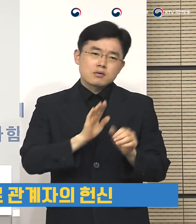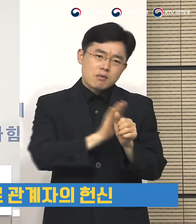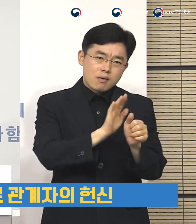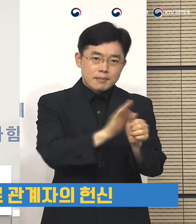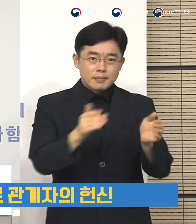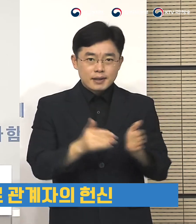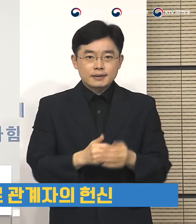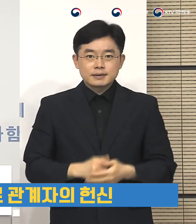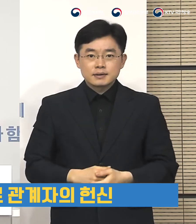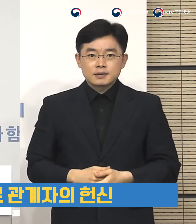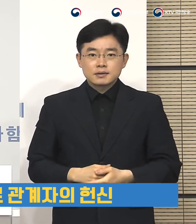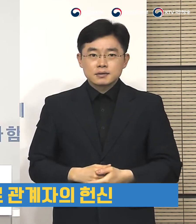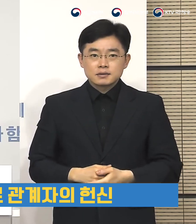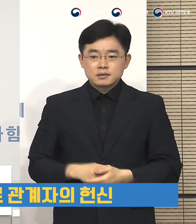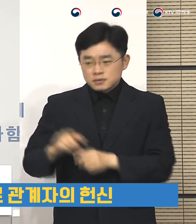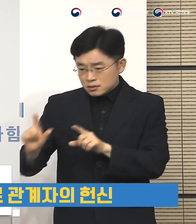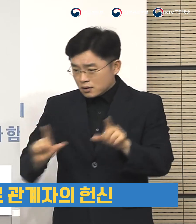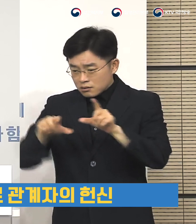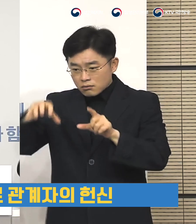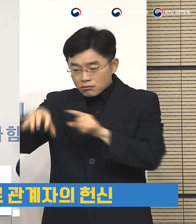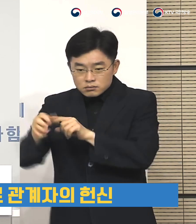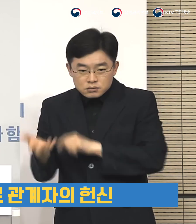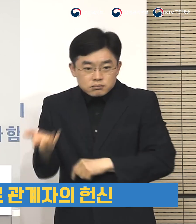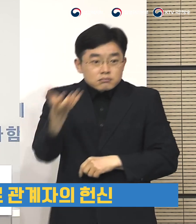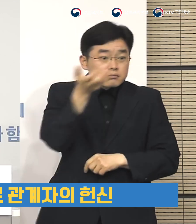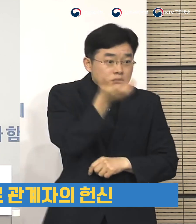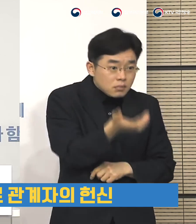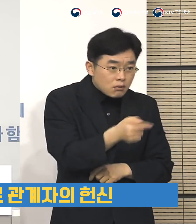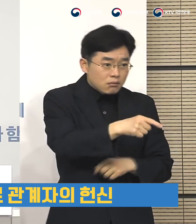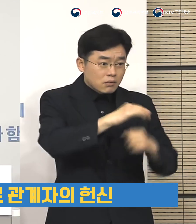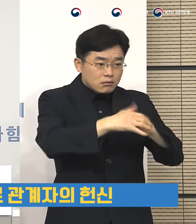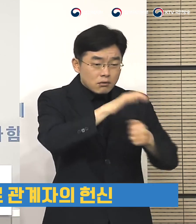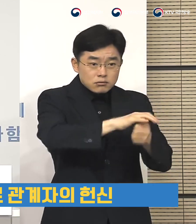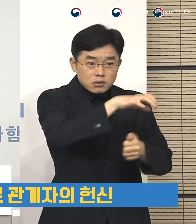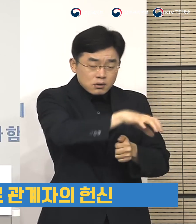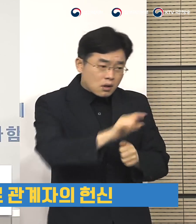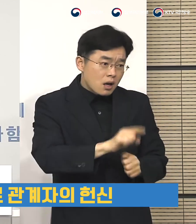본인의 생활 근거지를 떠나서 현장에 가셔서까지